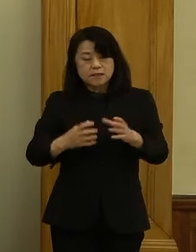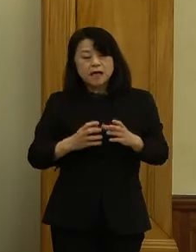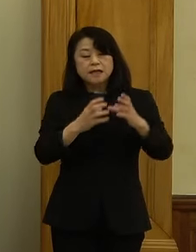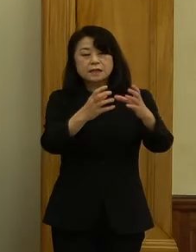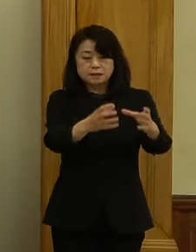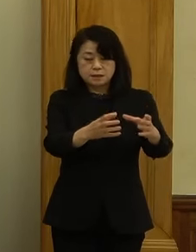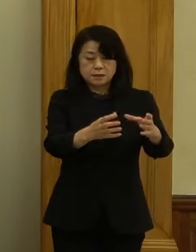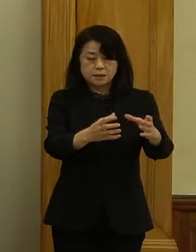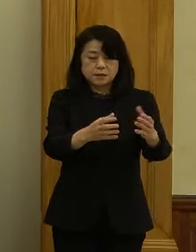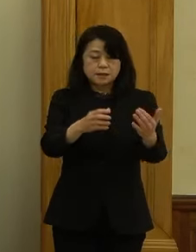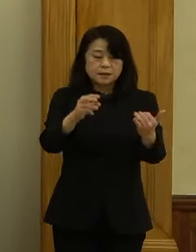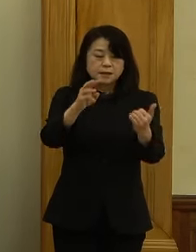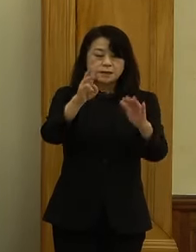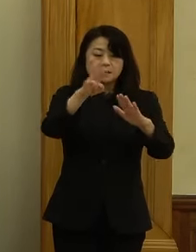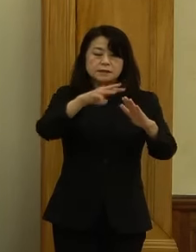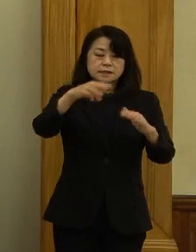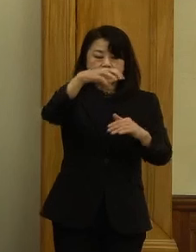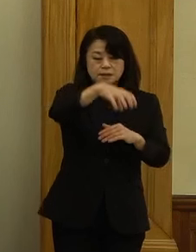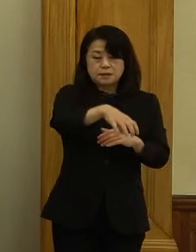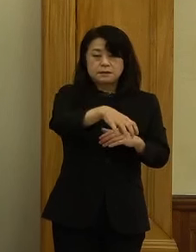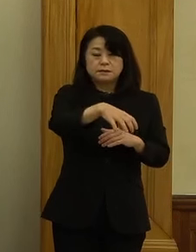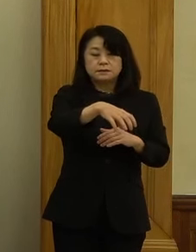てえ